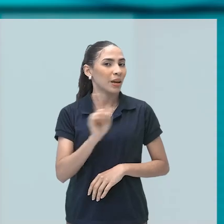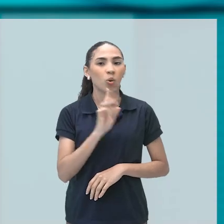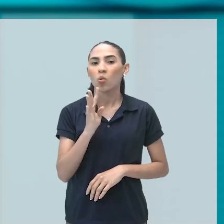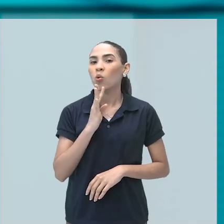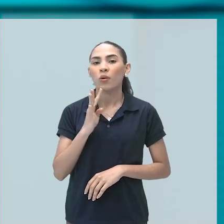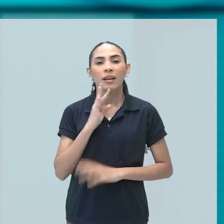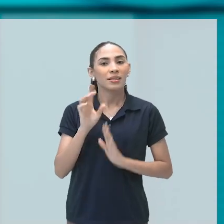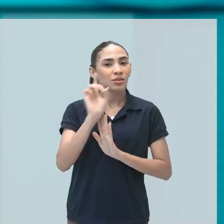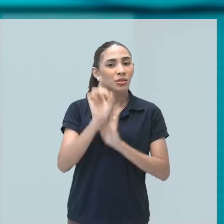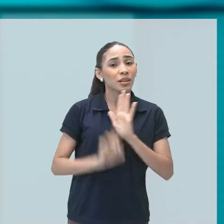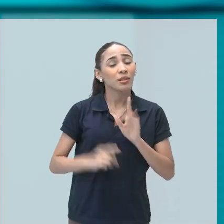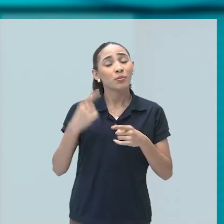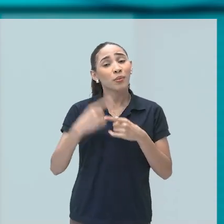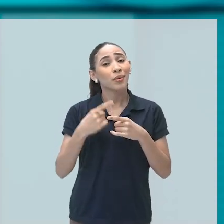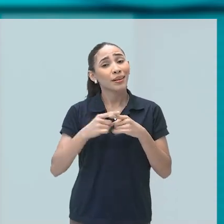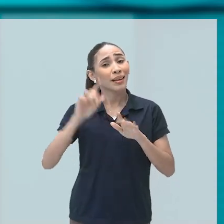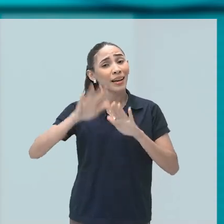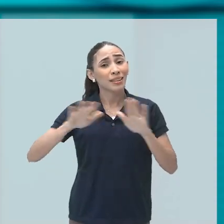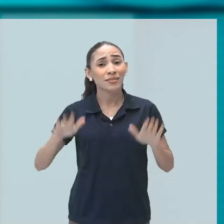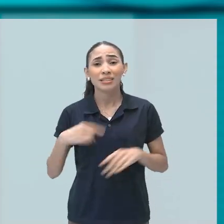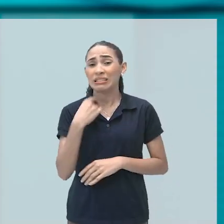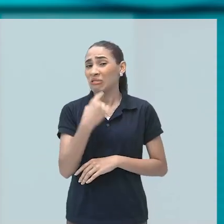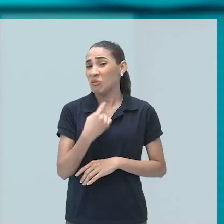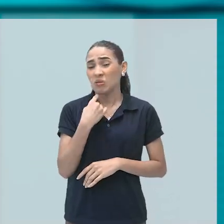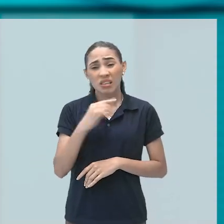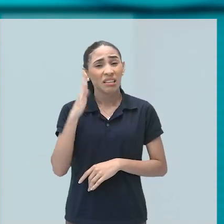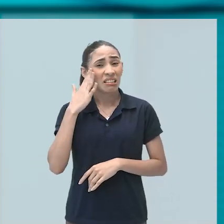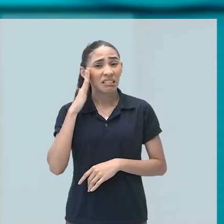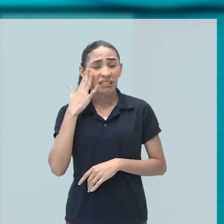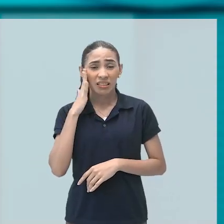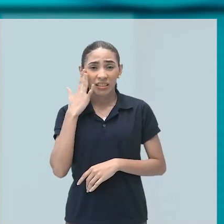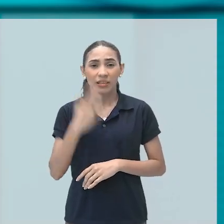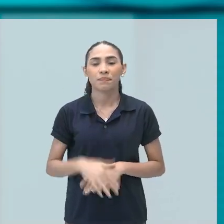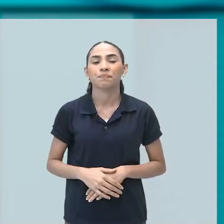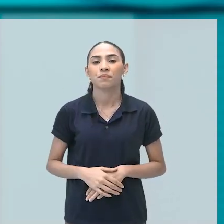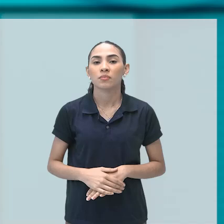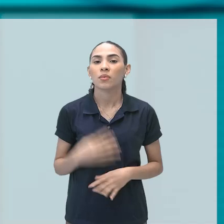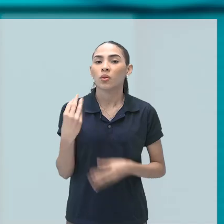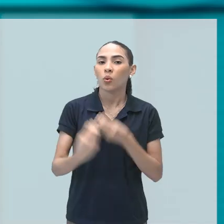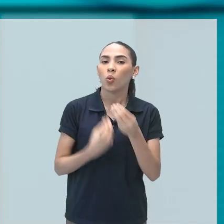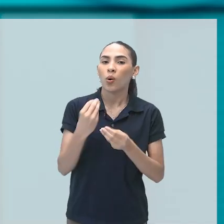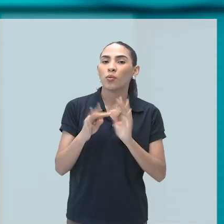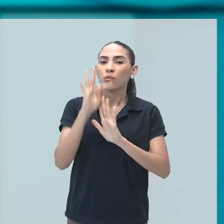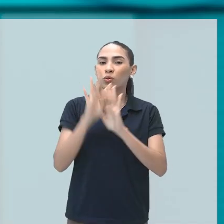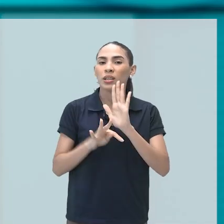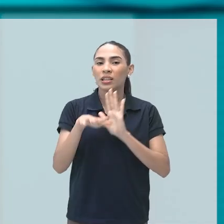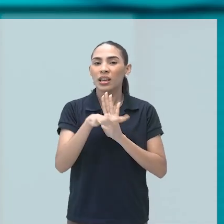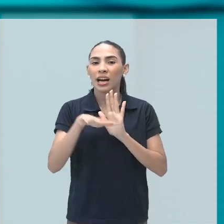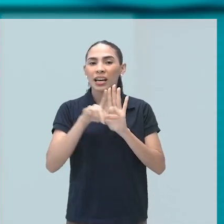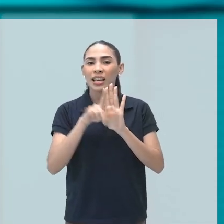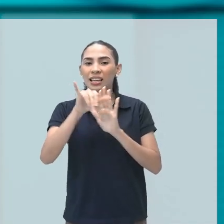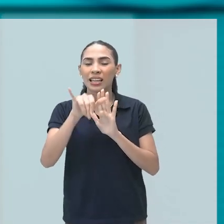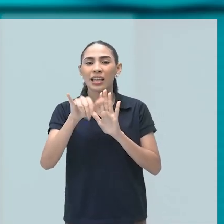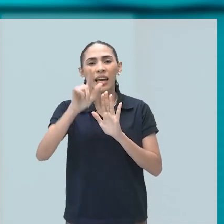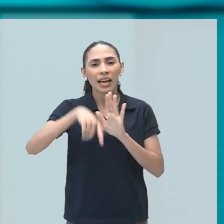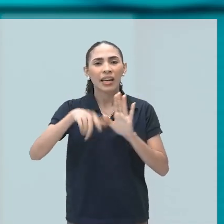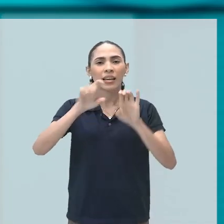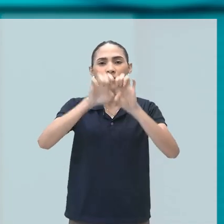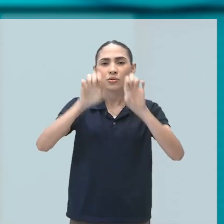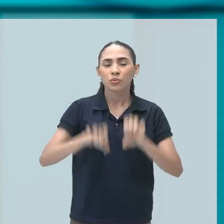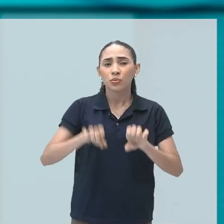seus direitos porque às vezes não conseguem entender como que o texto legal é estruturado,